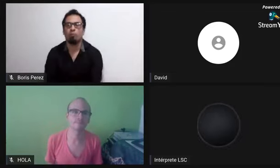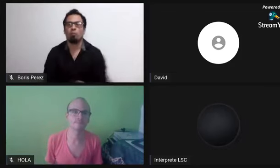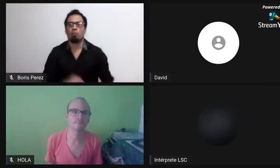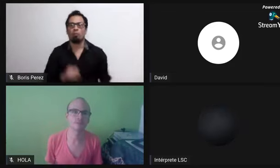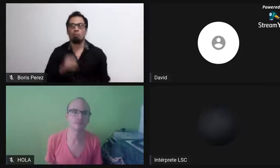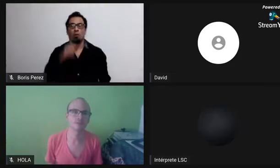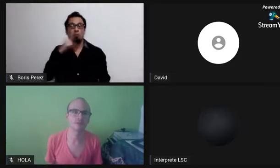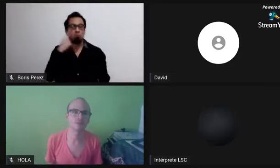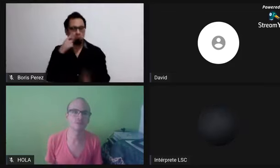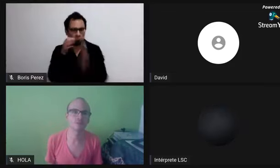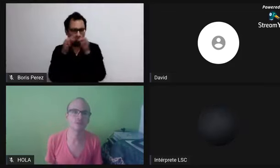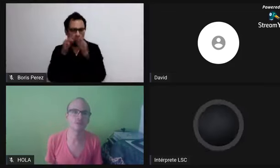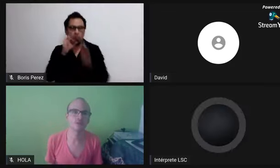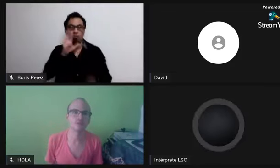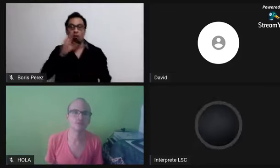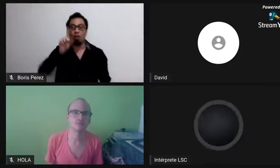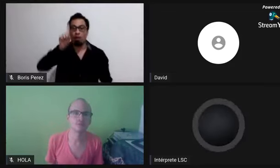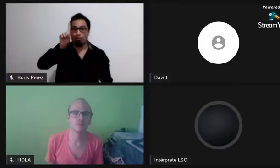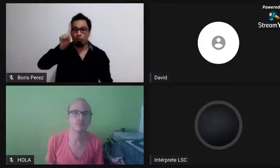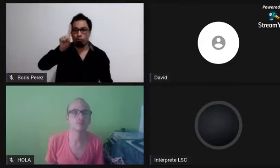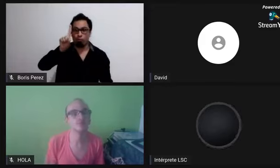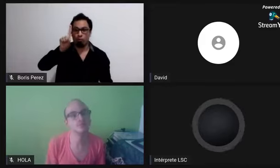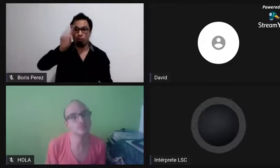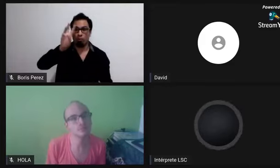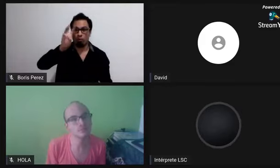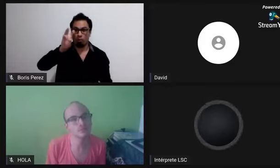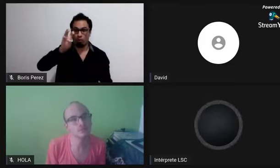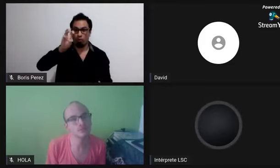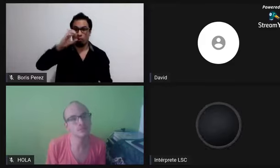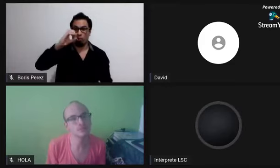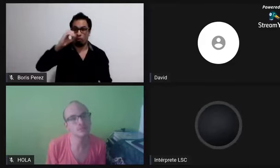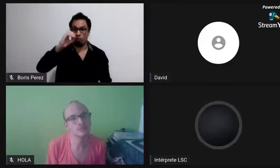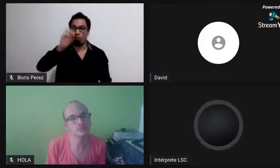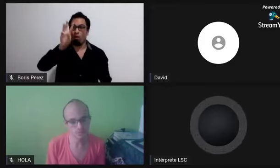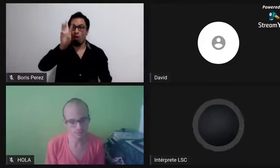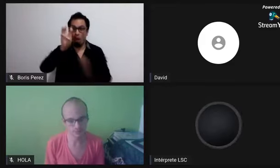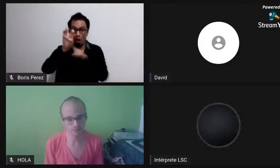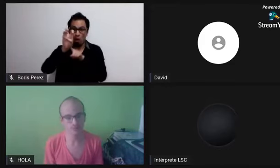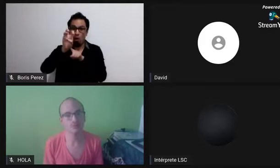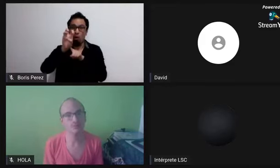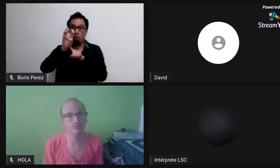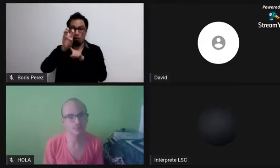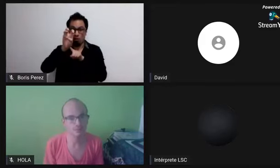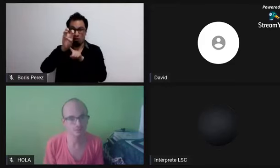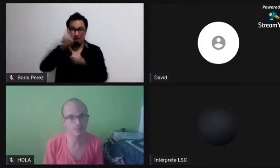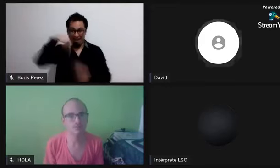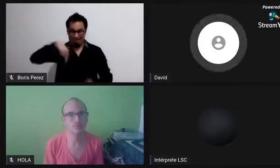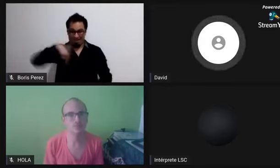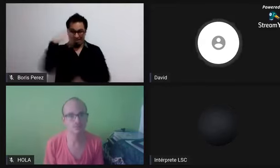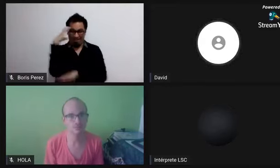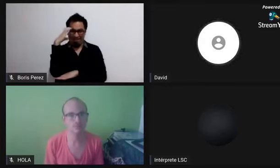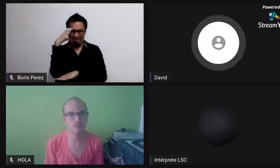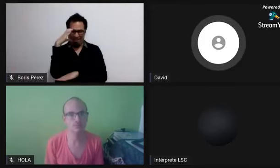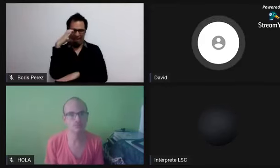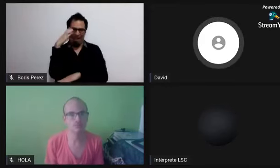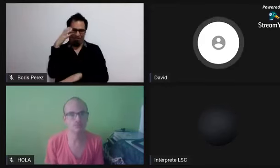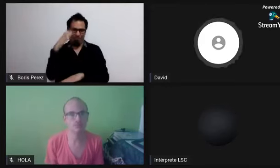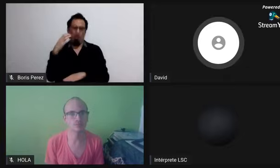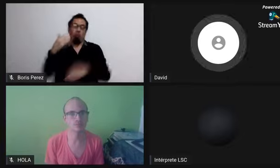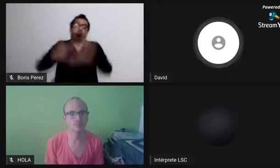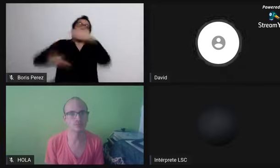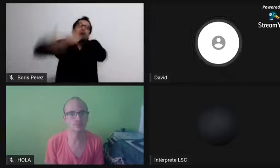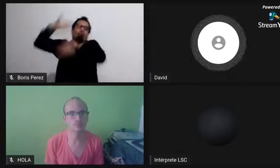Bolívar en 1808, ¿qué pasa con Santander? Sí, en el